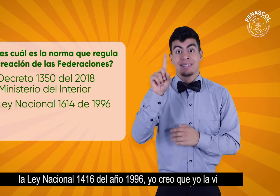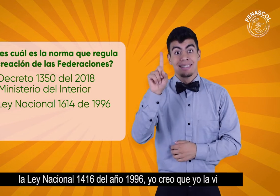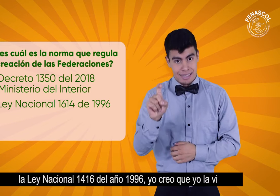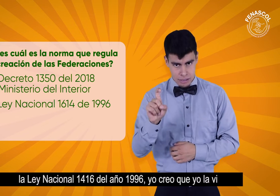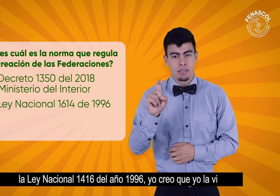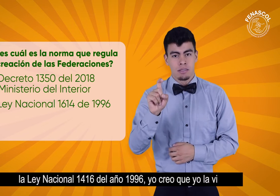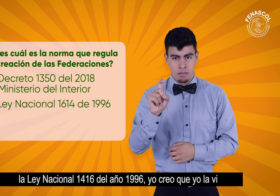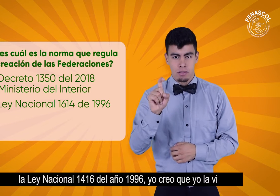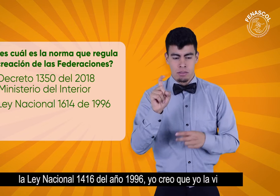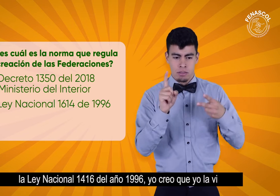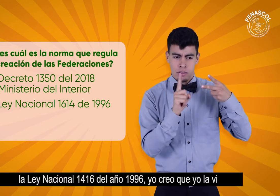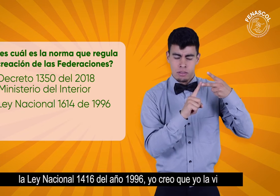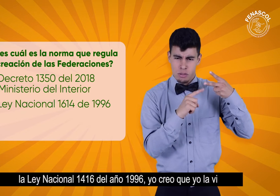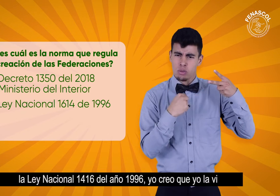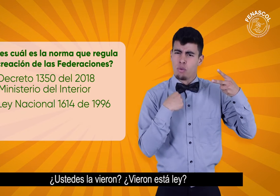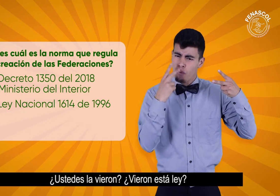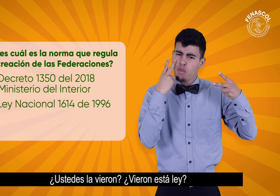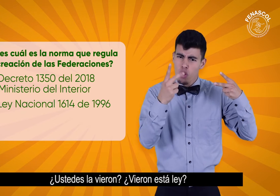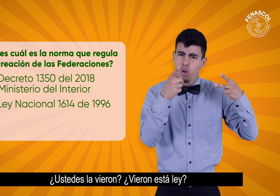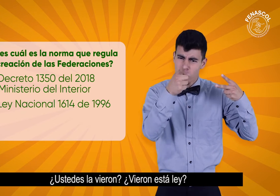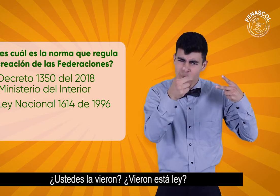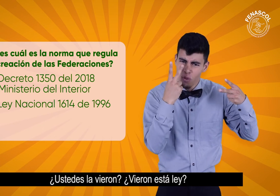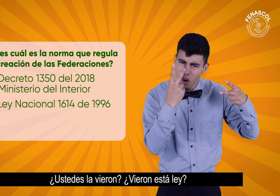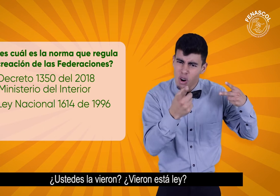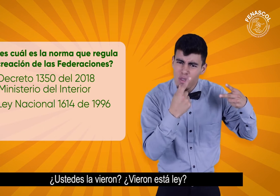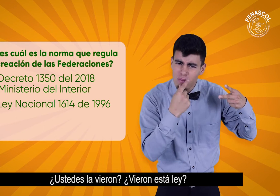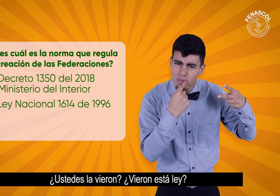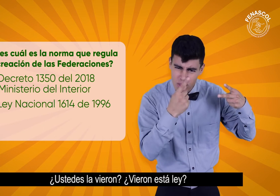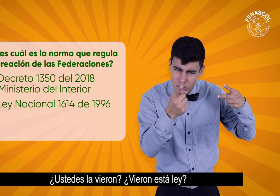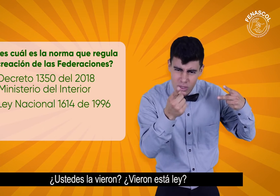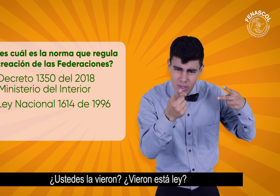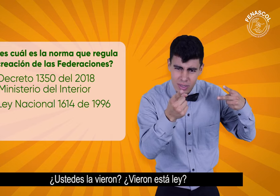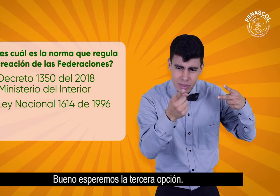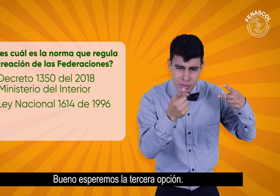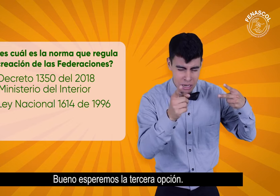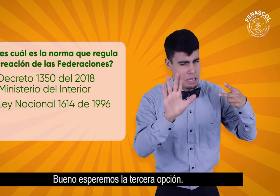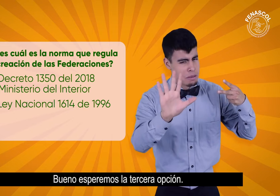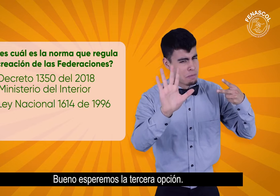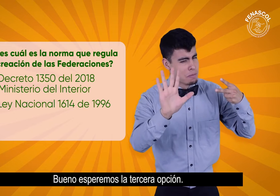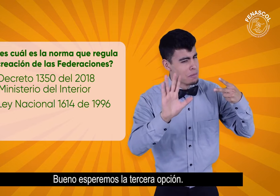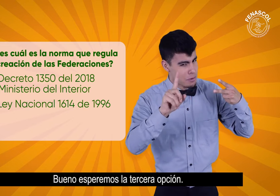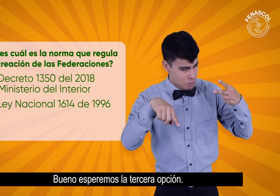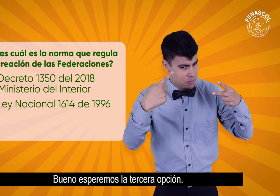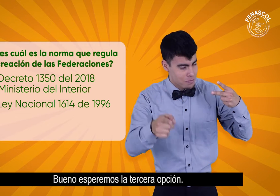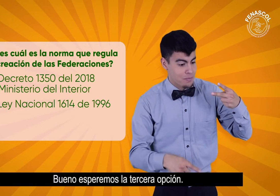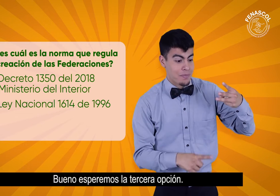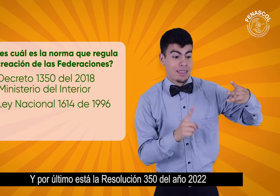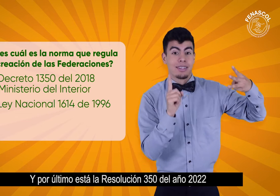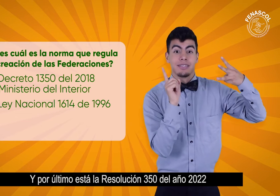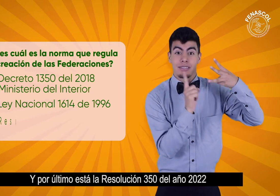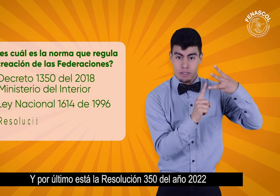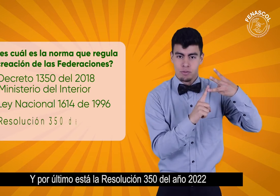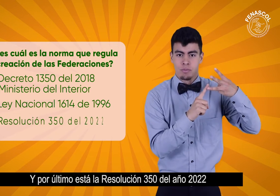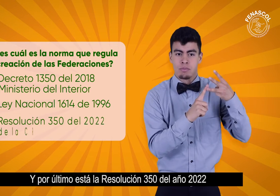Yo creo que yo la vi. ¿Ustedes la vieron? ¿Vieron esta ley? Bueno, esperemos la tercera opción. Y por último está la